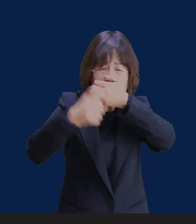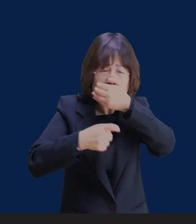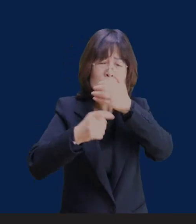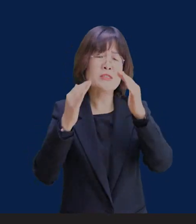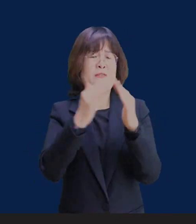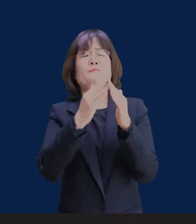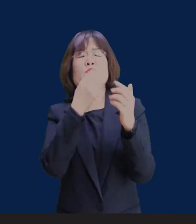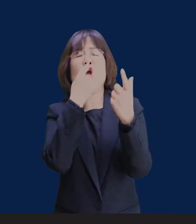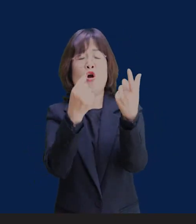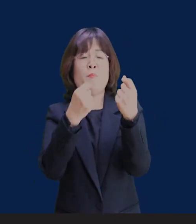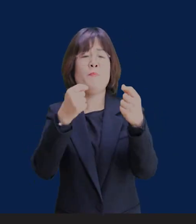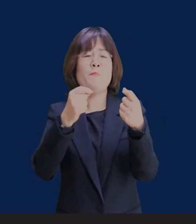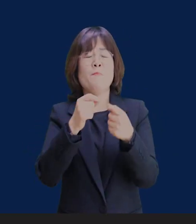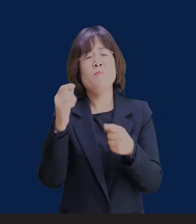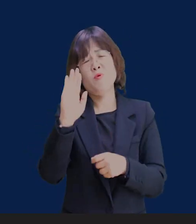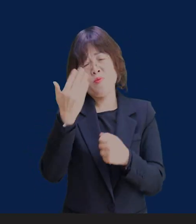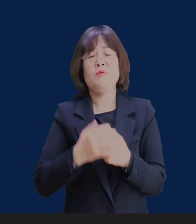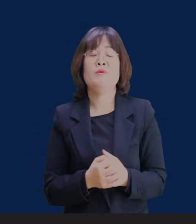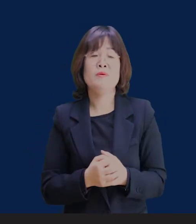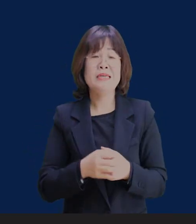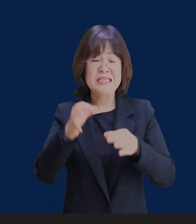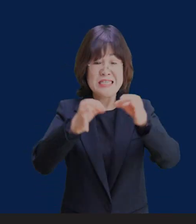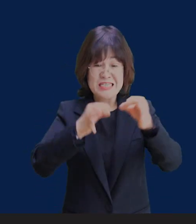것입니다. 강도의 소굴이 되어버린 것입니다.